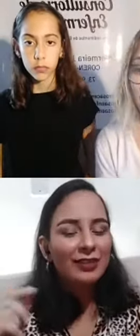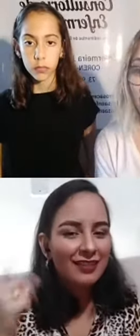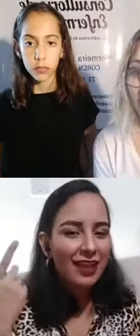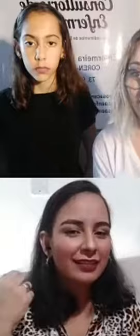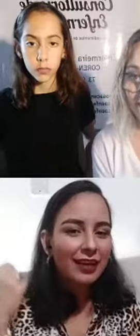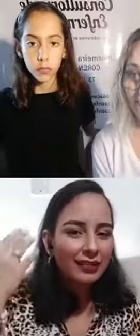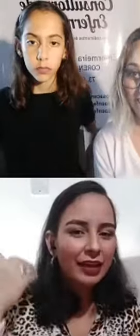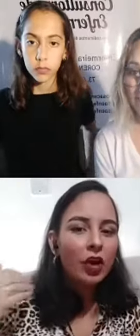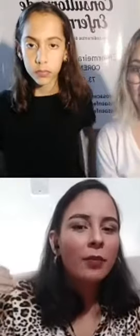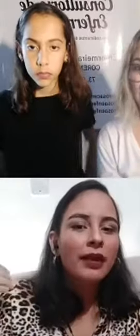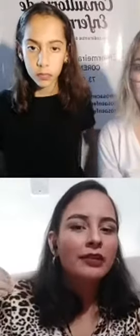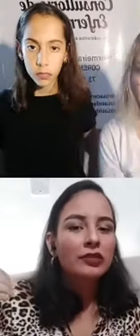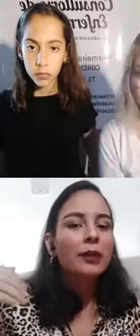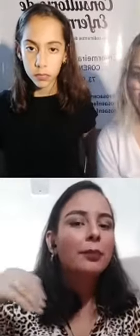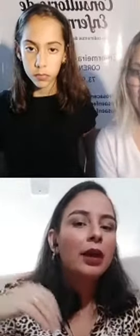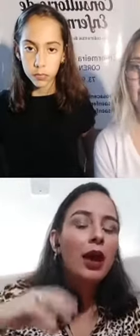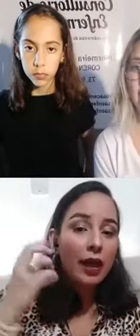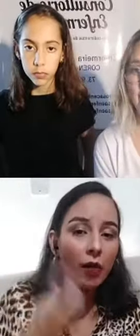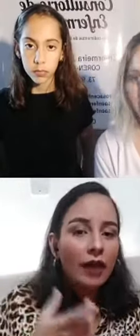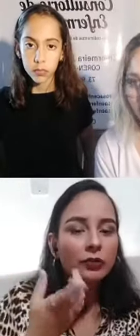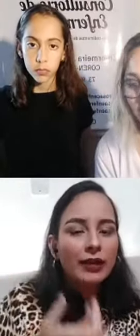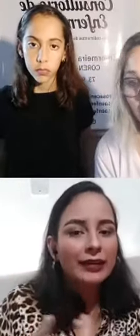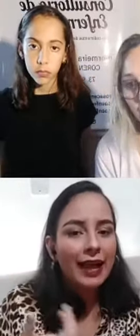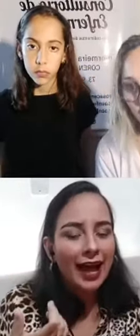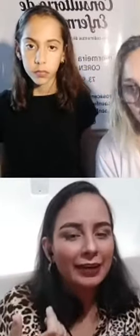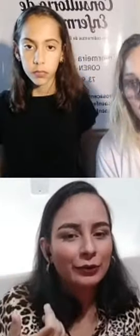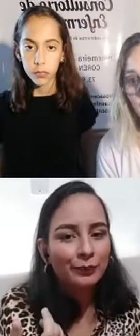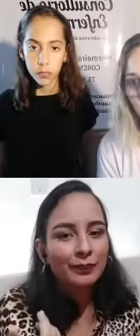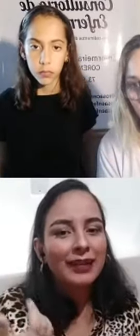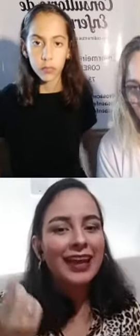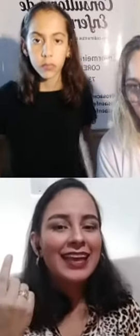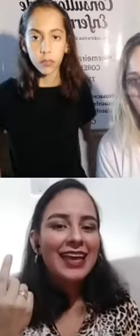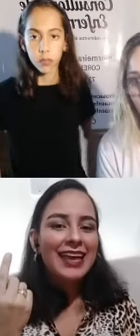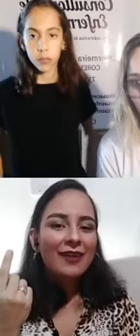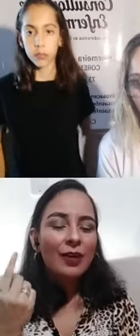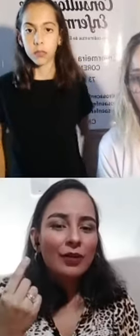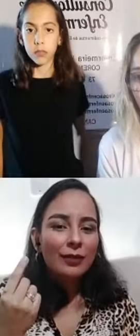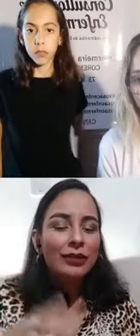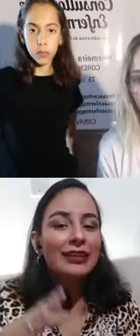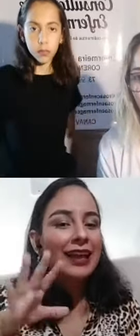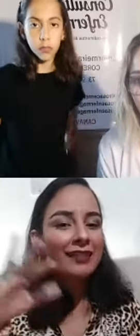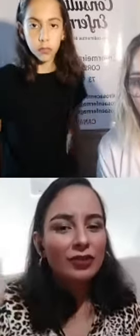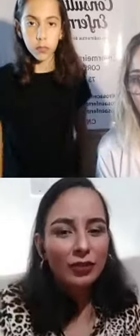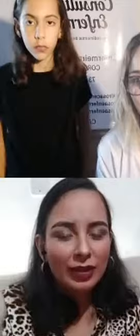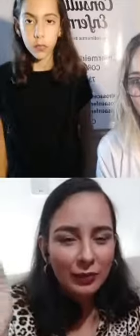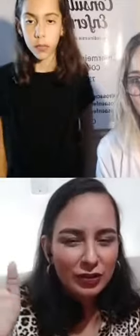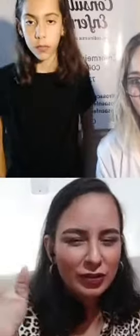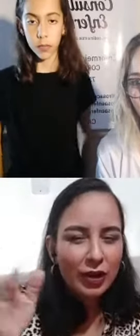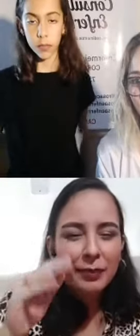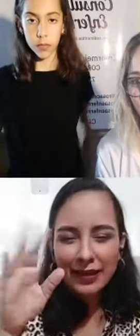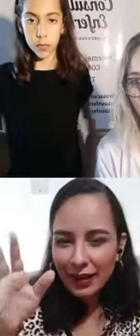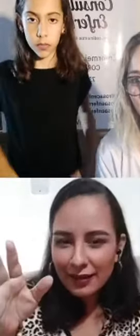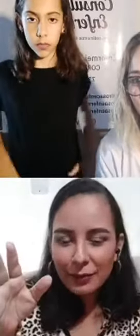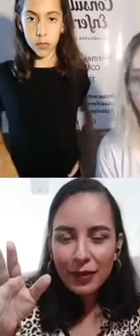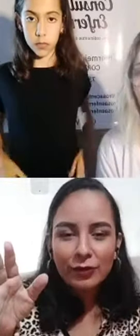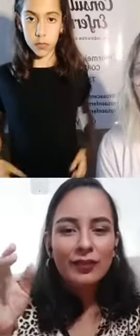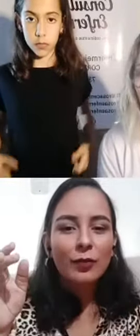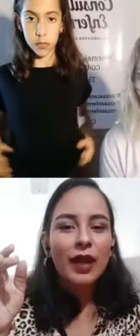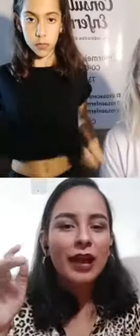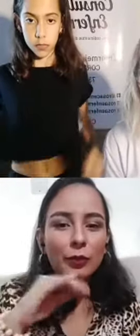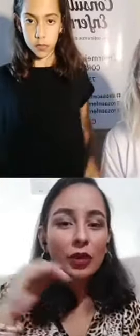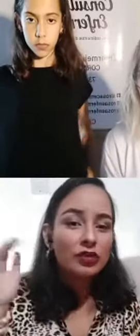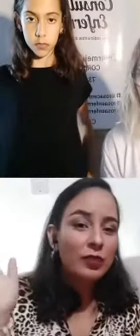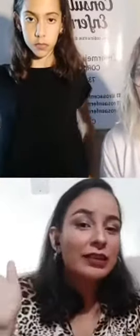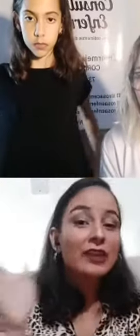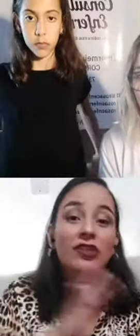falado dessa ideia anteriormente, né? Porque eu acho ainda a rádio, né? Uma coisa muito interessante. Eu tenho até uma história bem engraçada para contar sobre